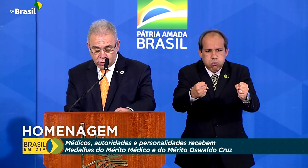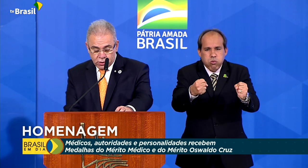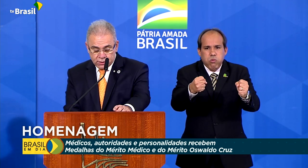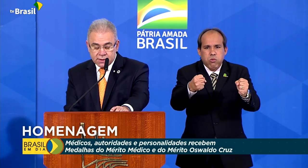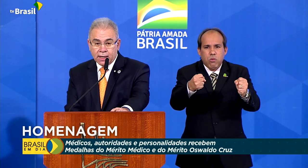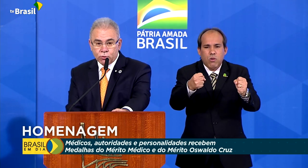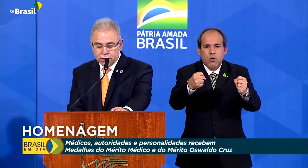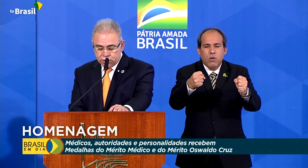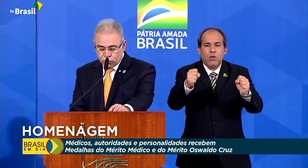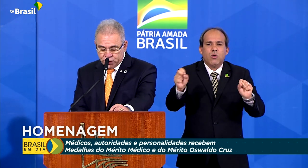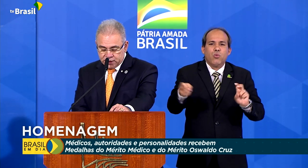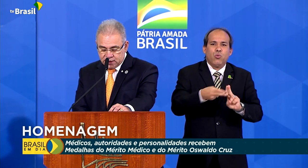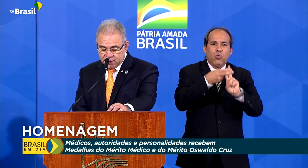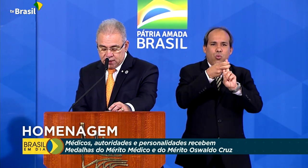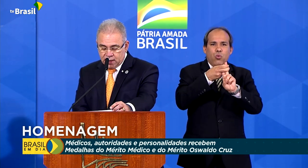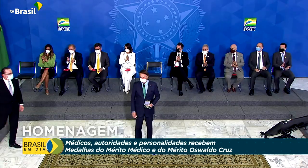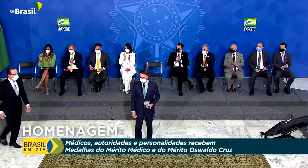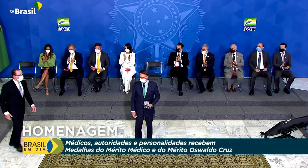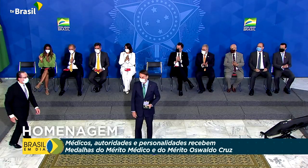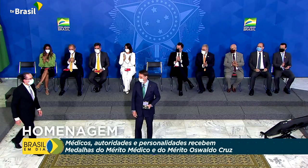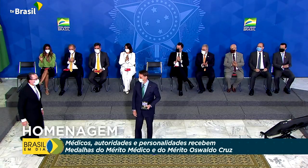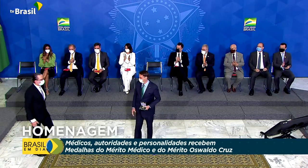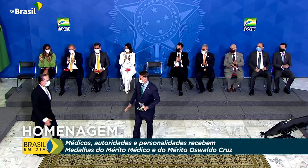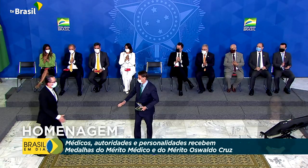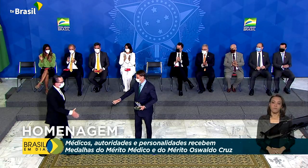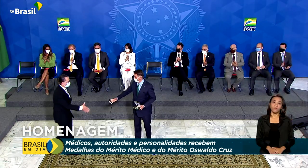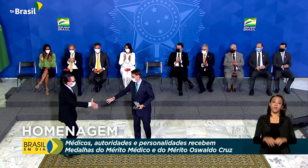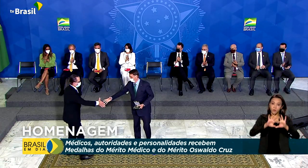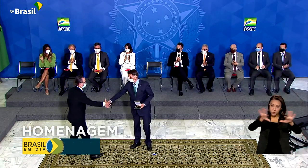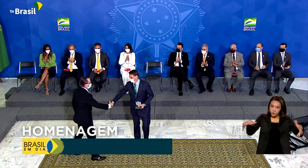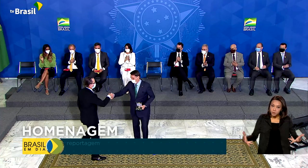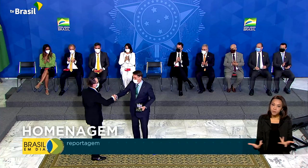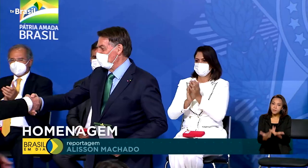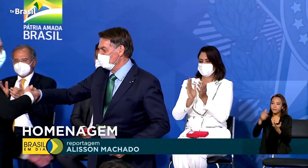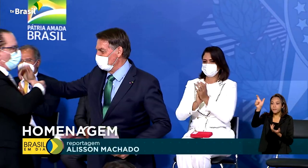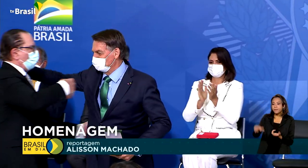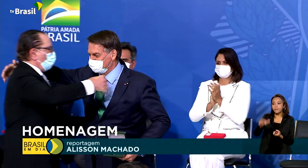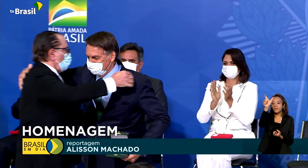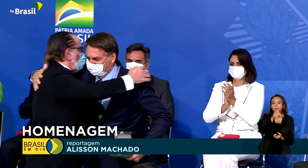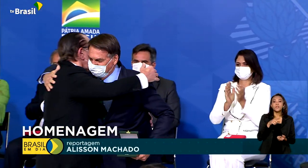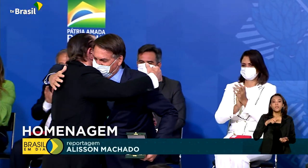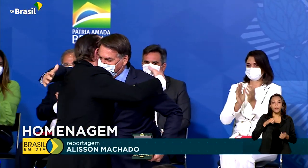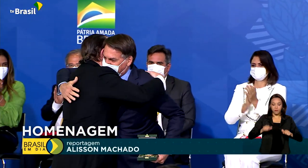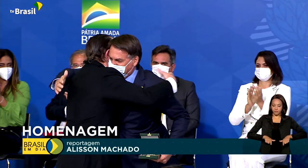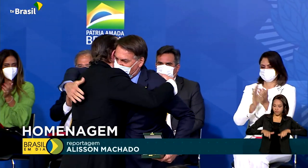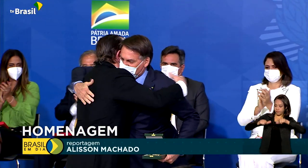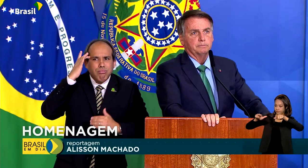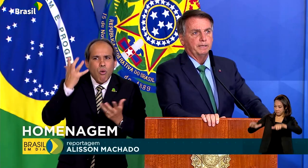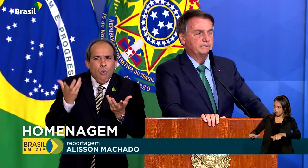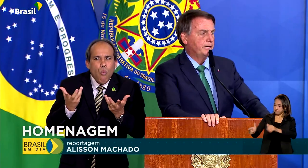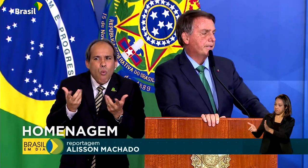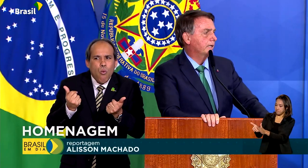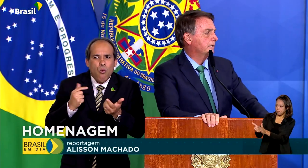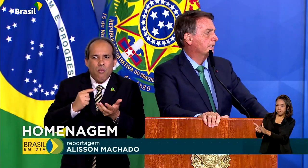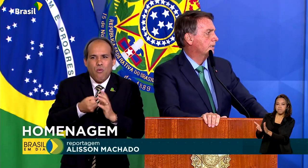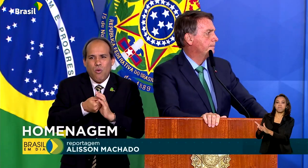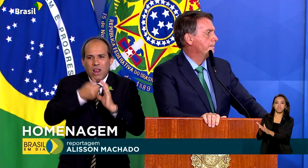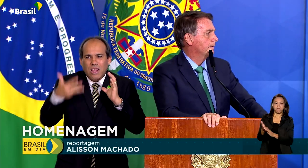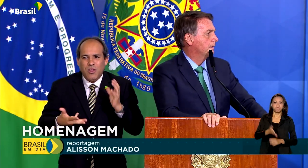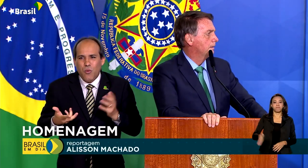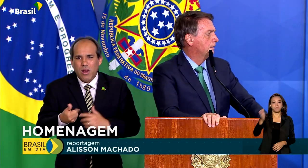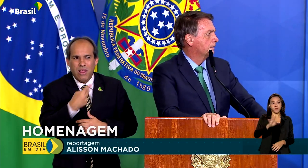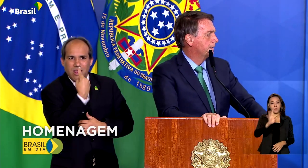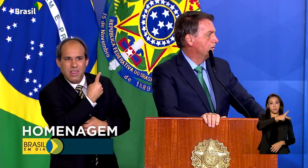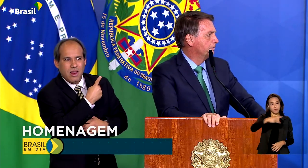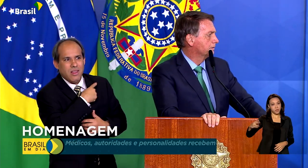único de saúde SUS os homenageados também receberam diplomas de reconhecimento o presidente